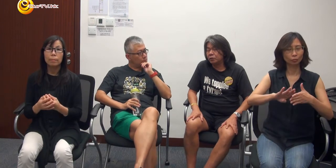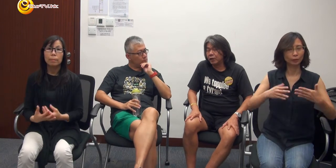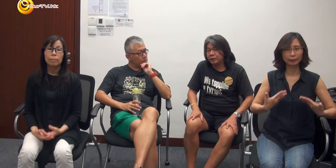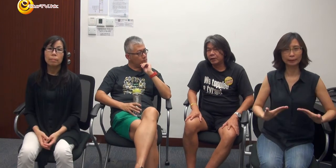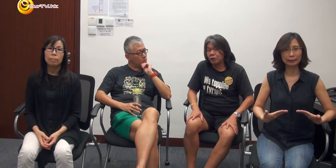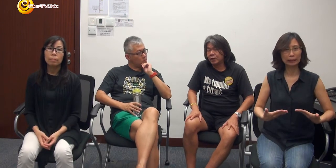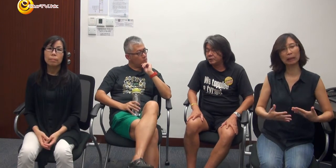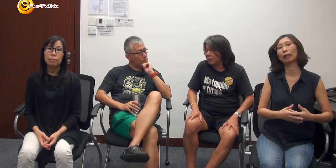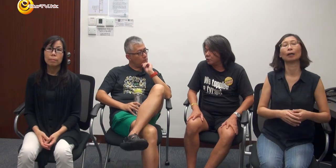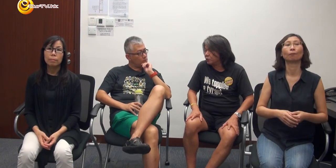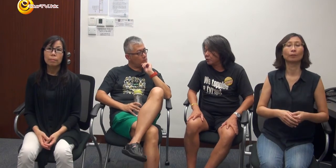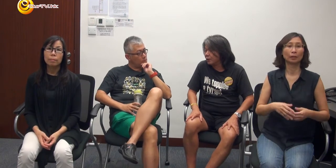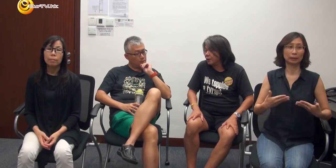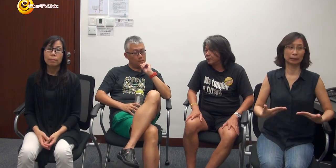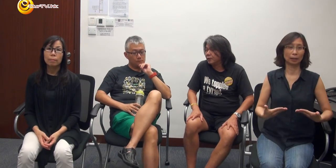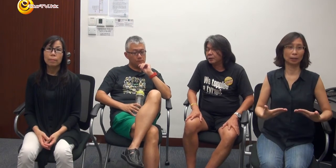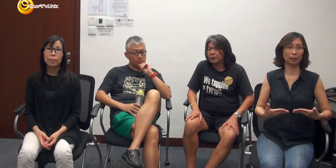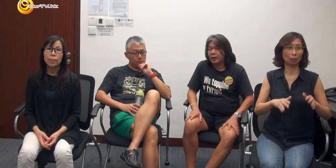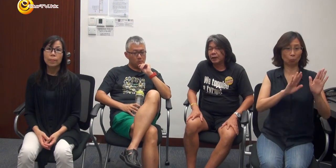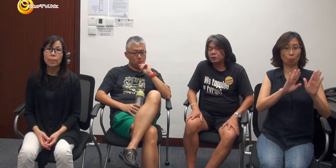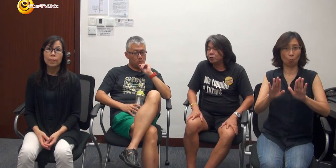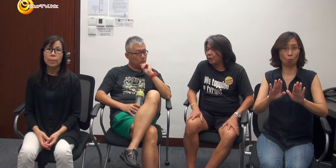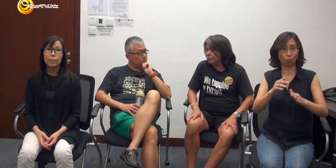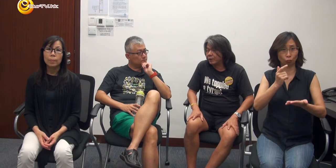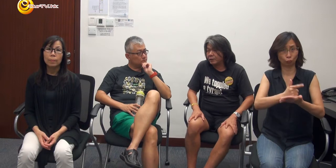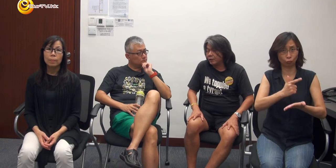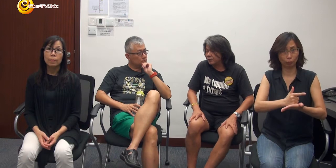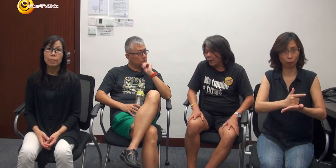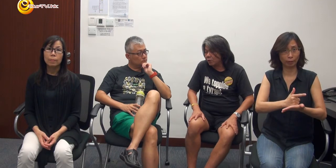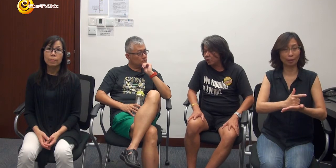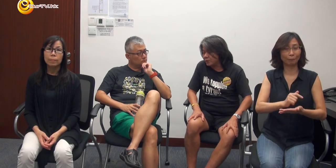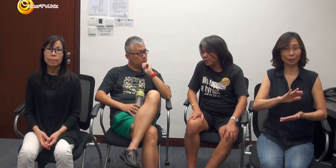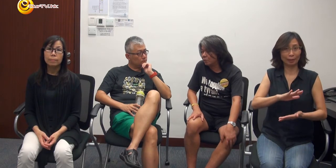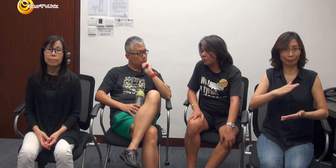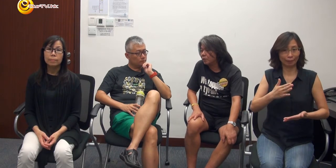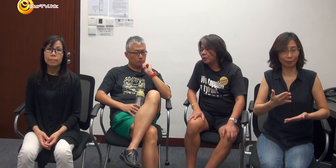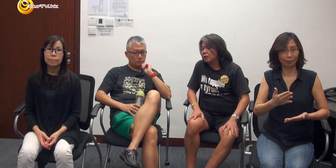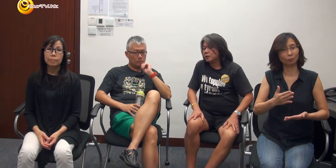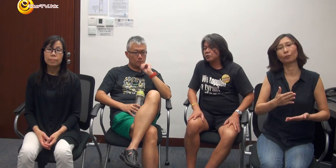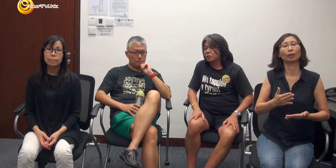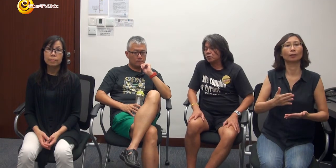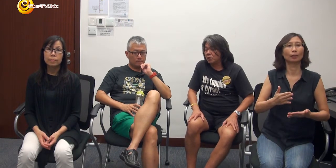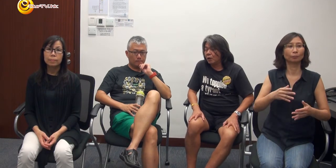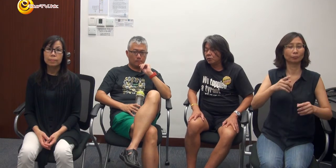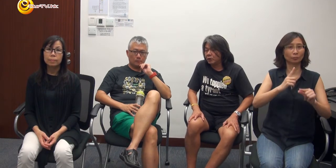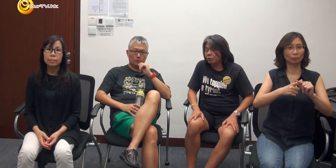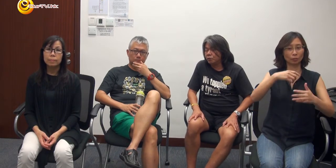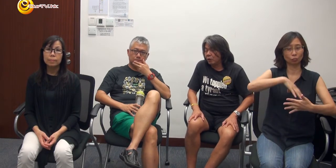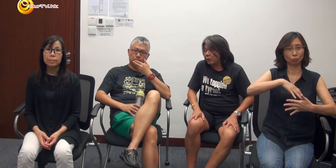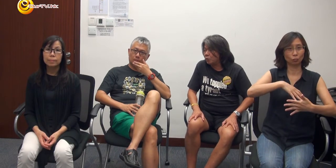嗱，而家當然係善後最重要啦。但係你都要揾翻，其實其中一個善後。就係將所有有機會